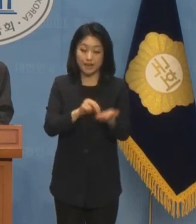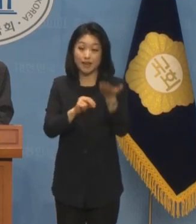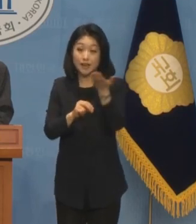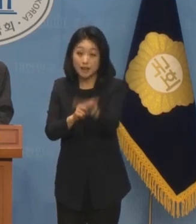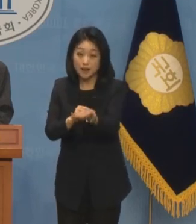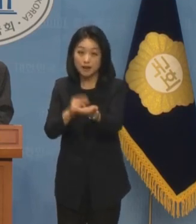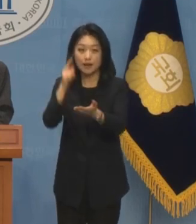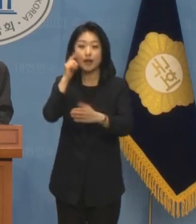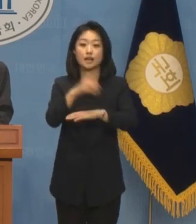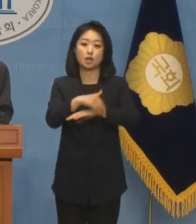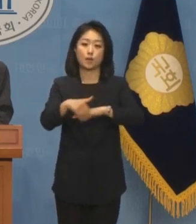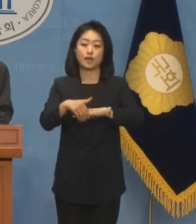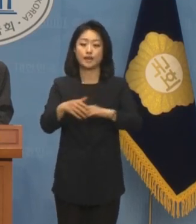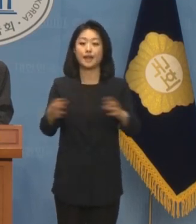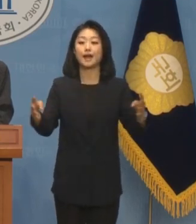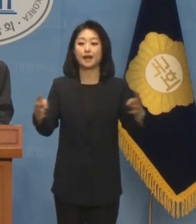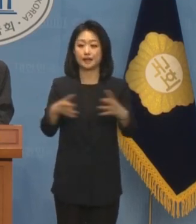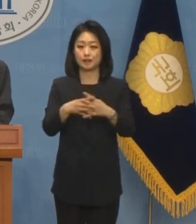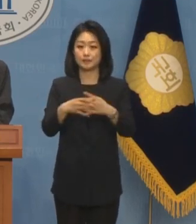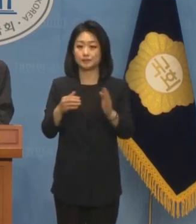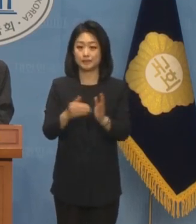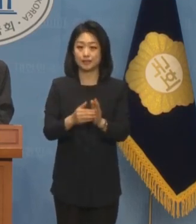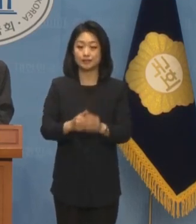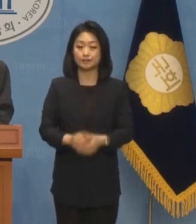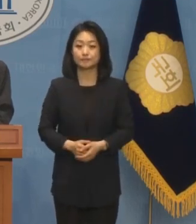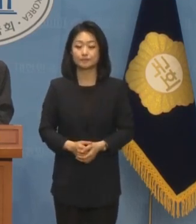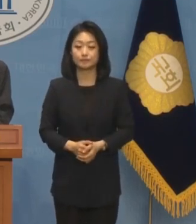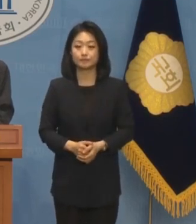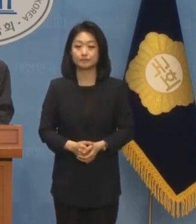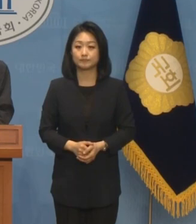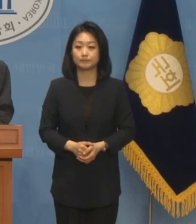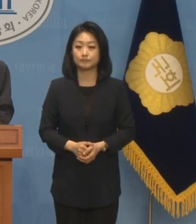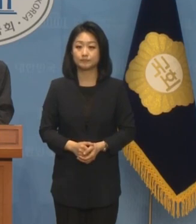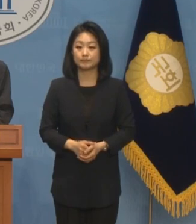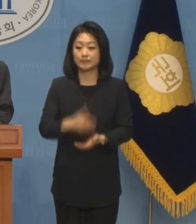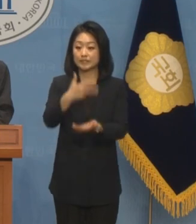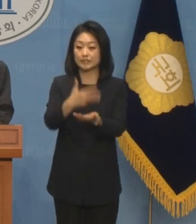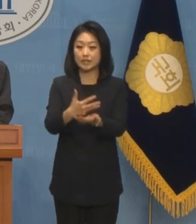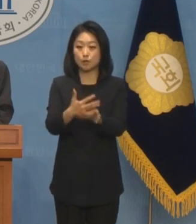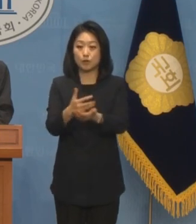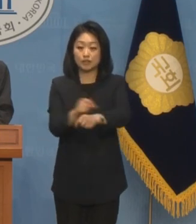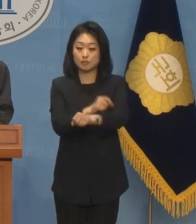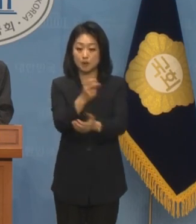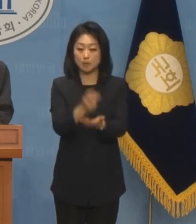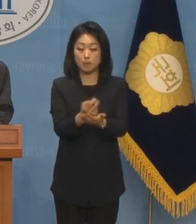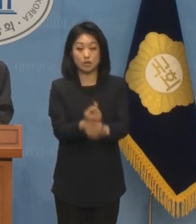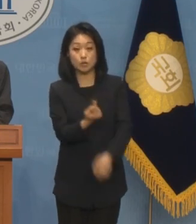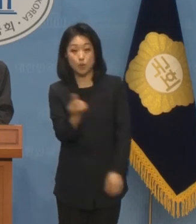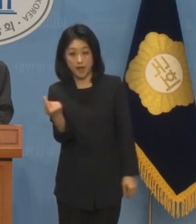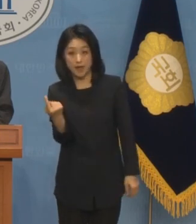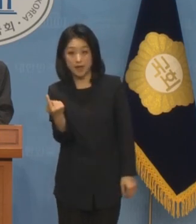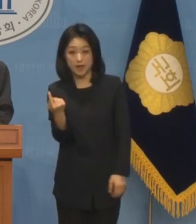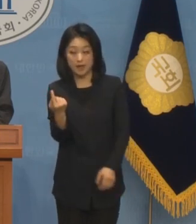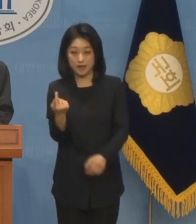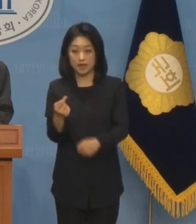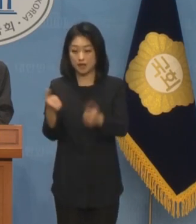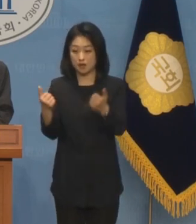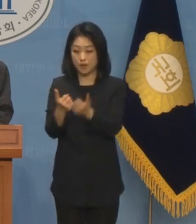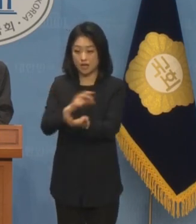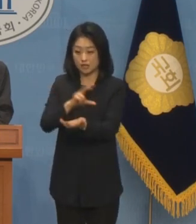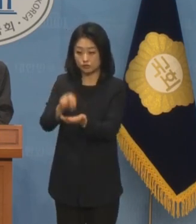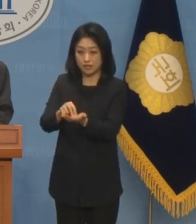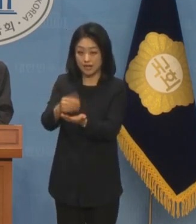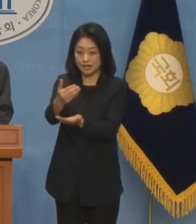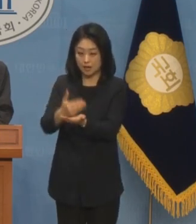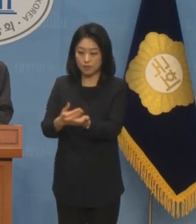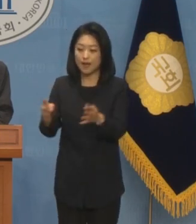요렇게 합의를 봤습니다 그리고이 이태원 특별법 이외의 다른 안건에 대해서는 아직